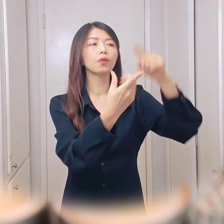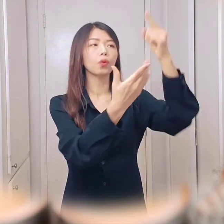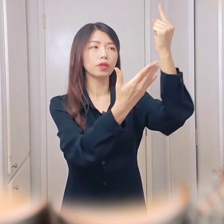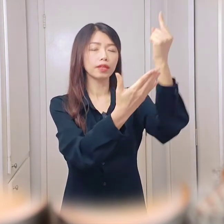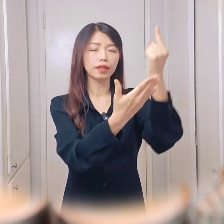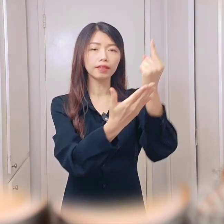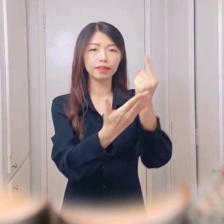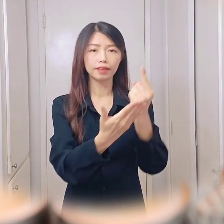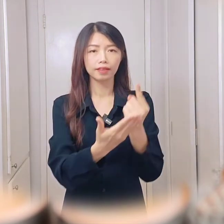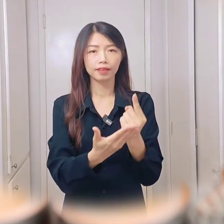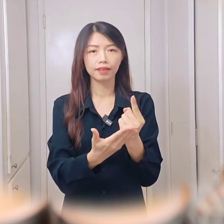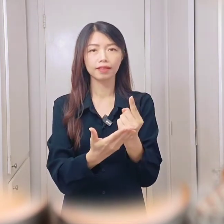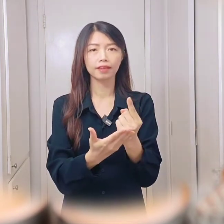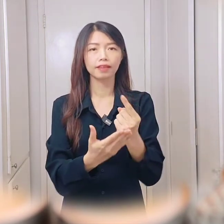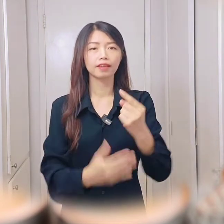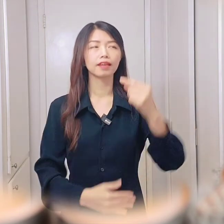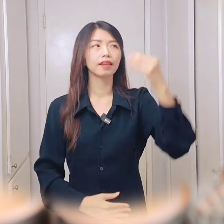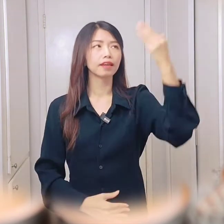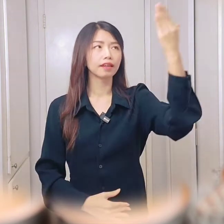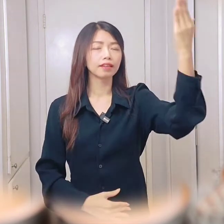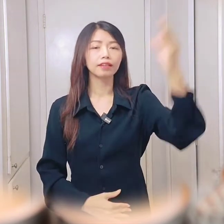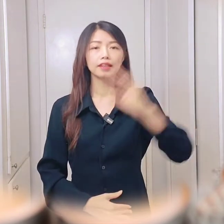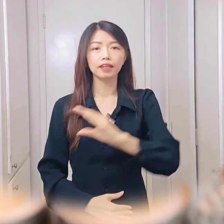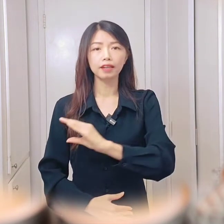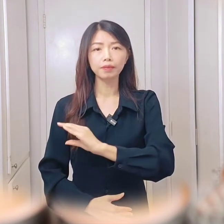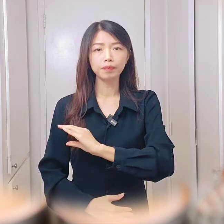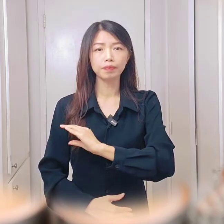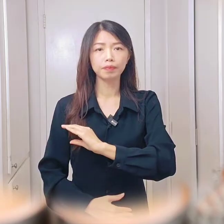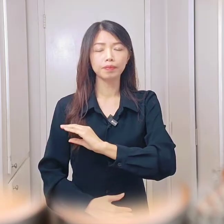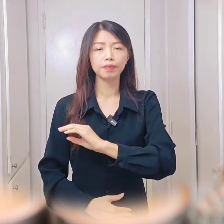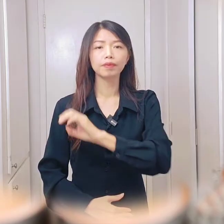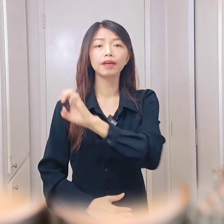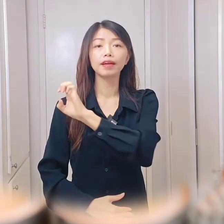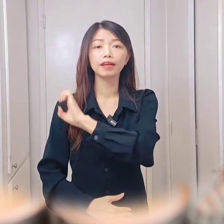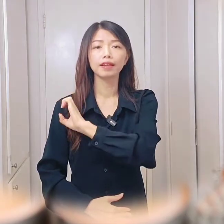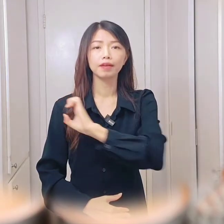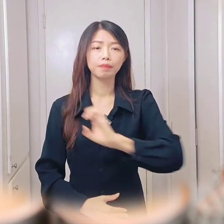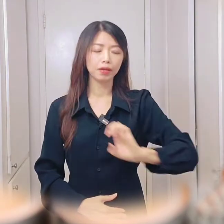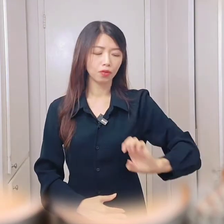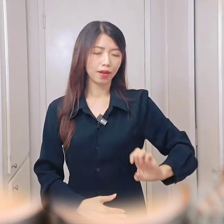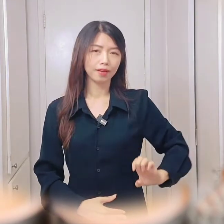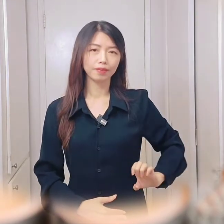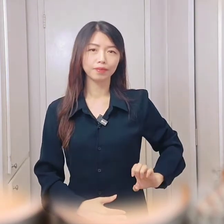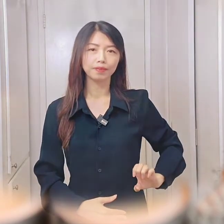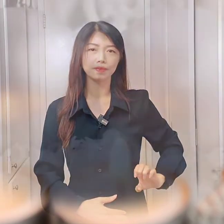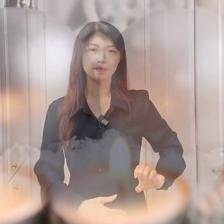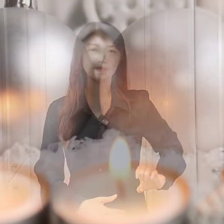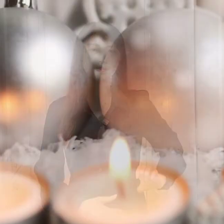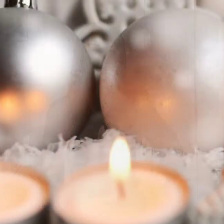약속대로 오신 그 이름 임마누엘.